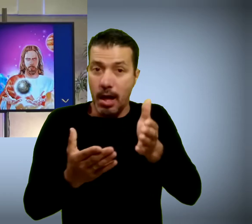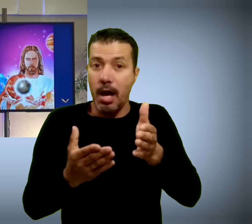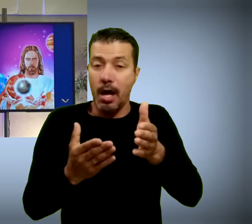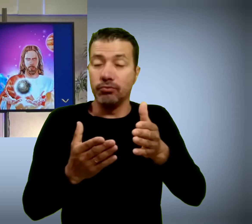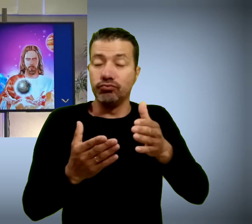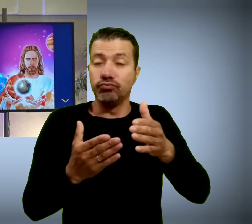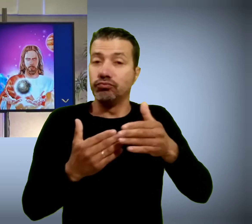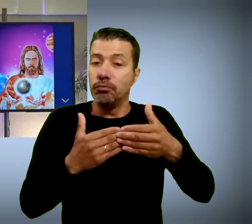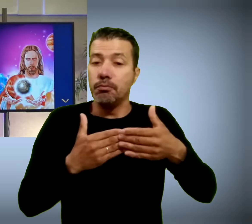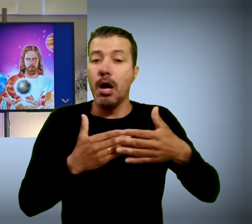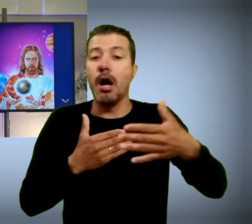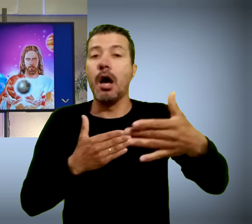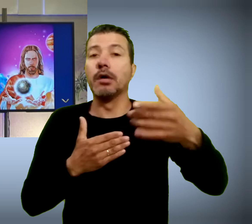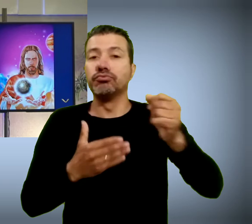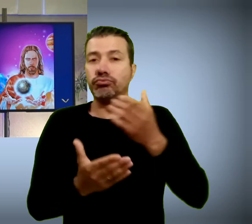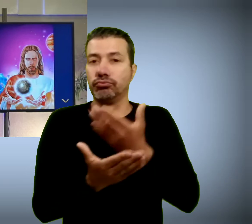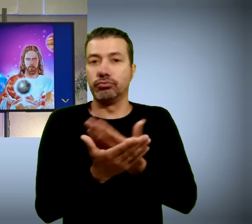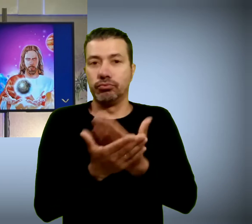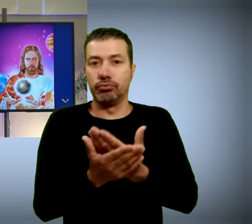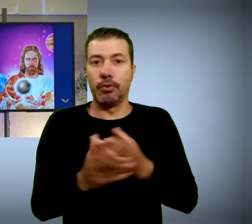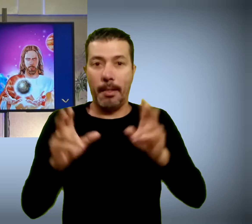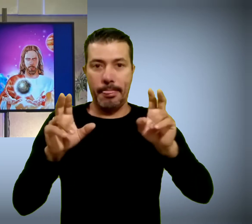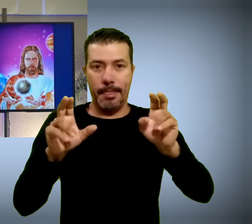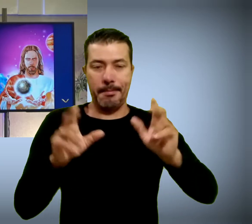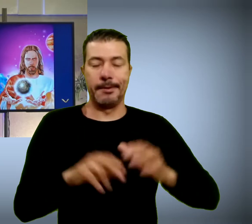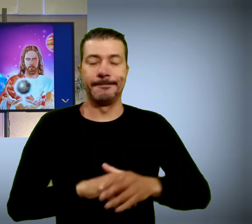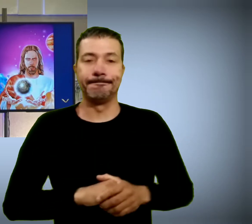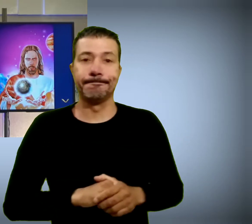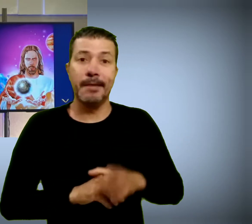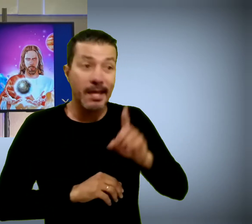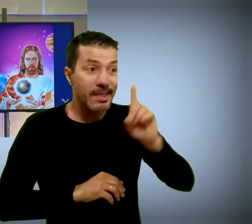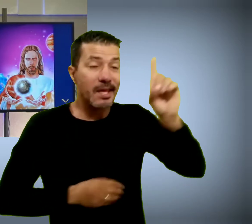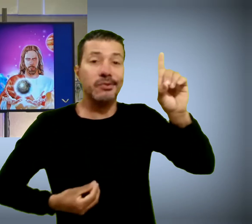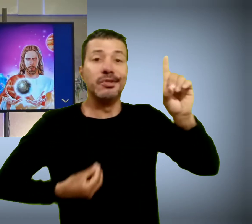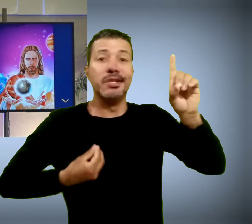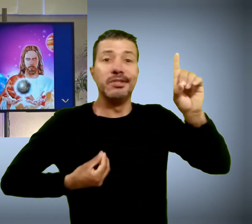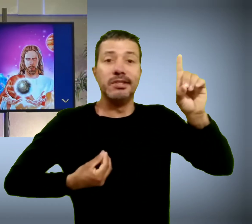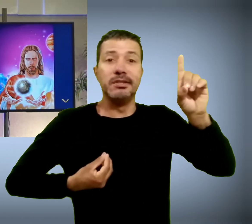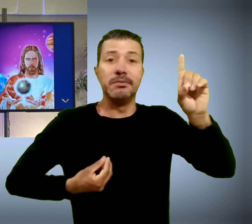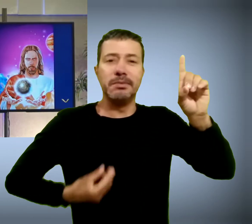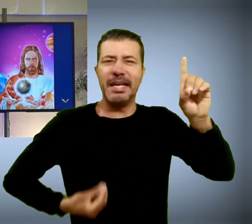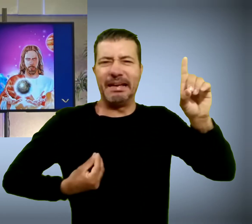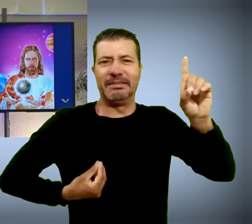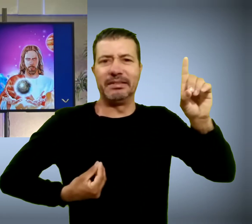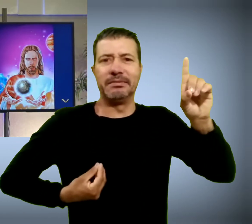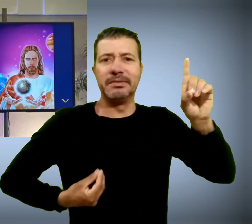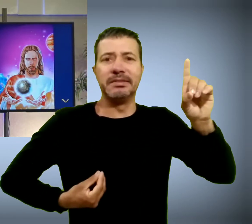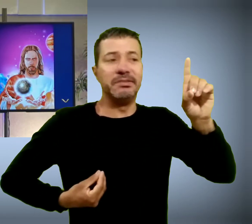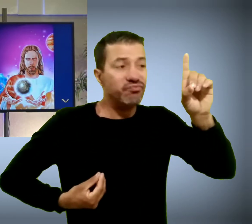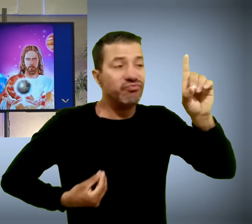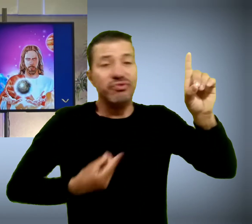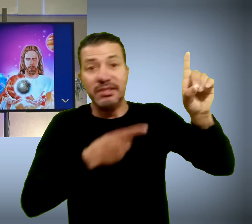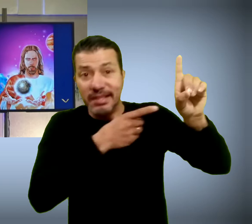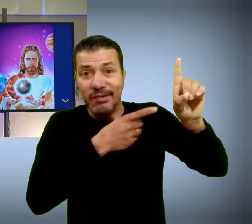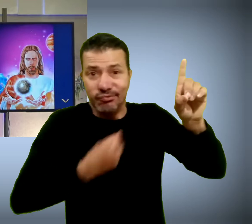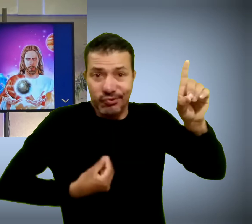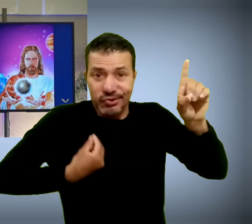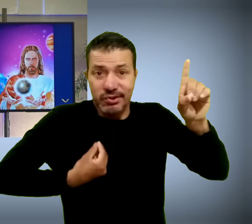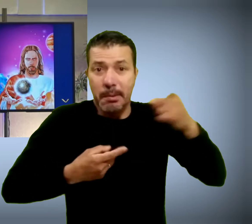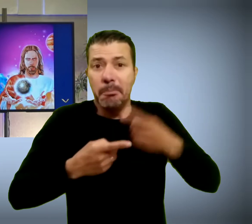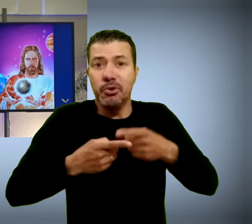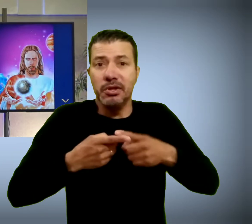nas próximas aulas. Como eu disse, o tema de hoje, se Deus existe, por que sofremos? É a sequência do que foi falado na semana